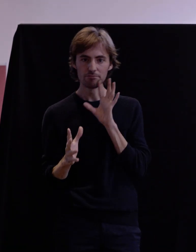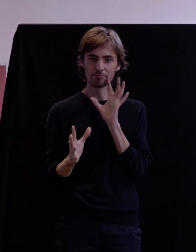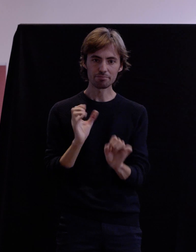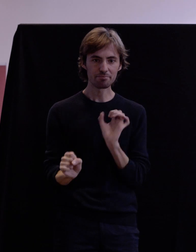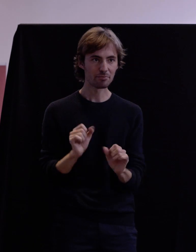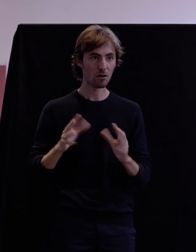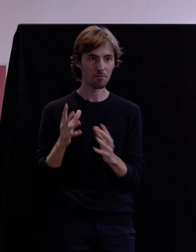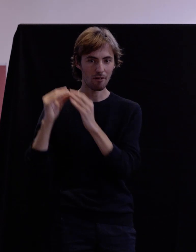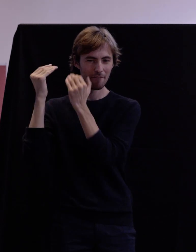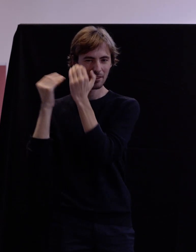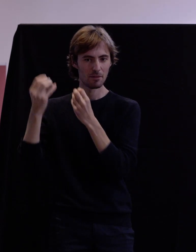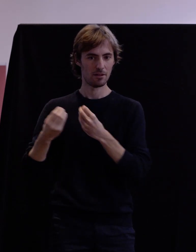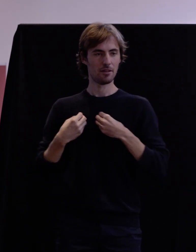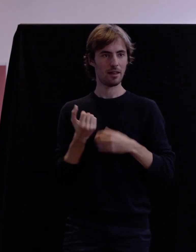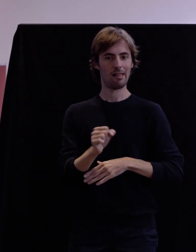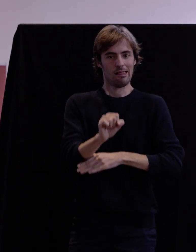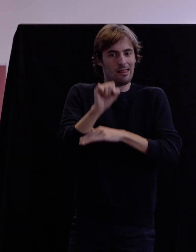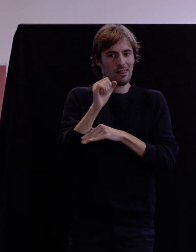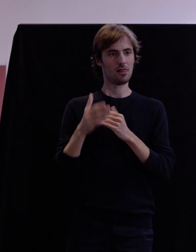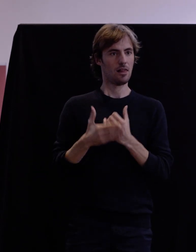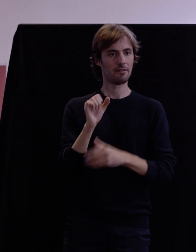verticaliser plus ou moins facilement.